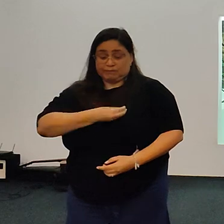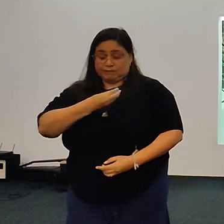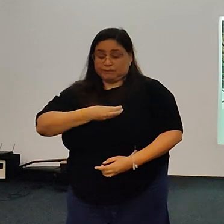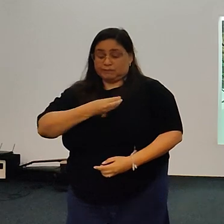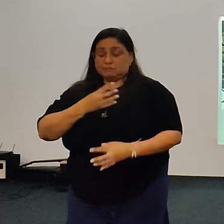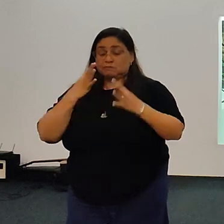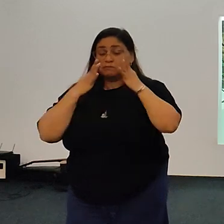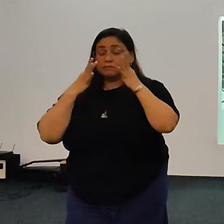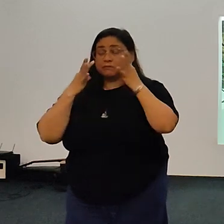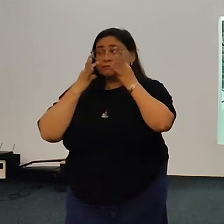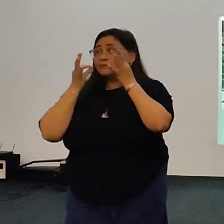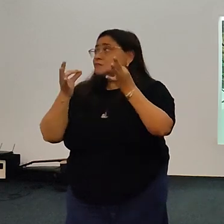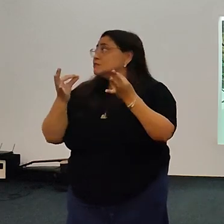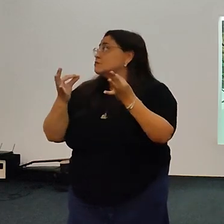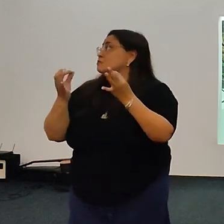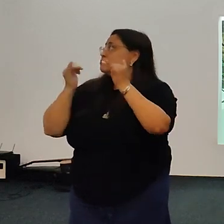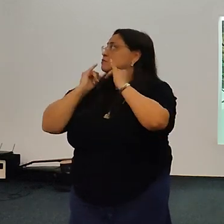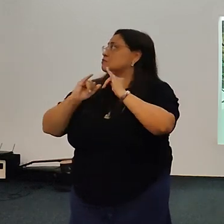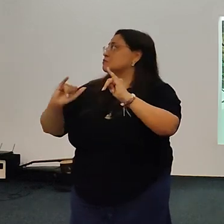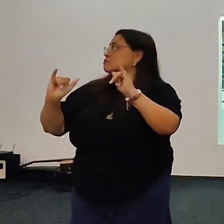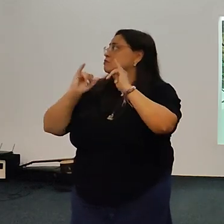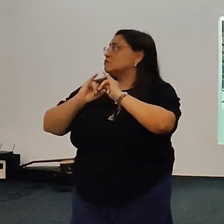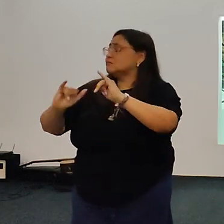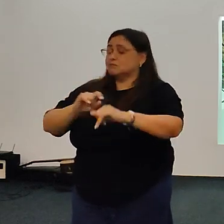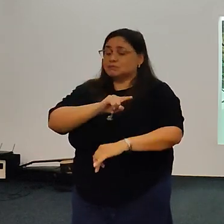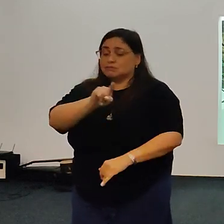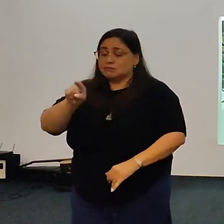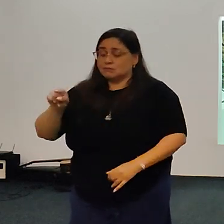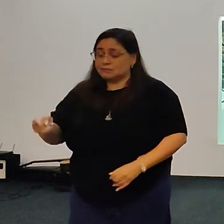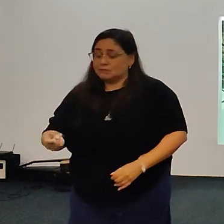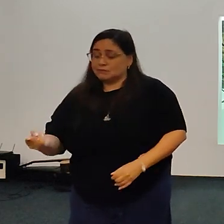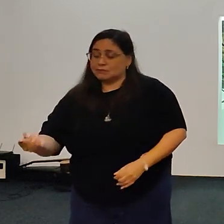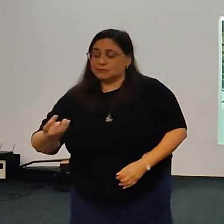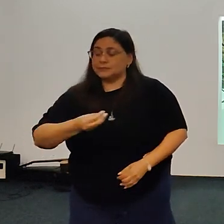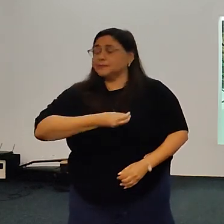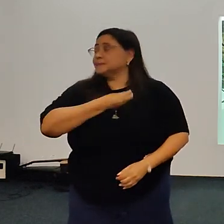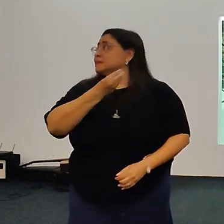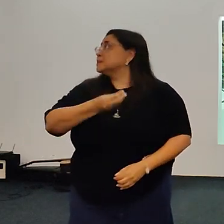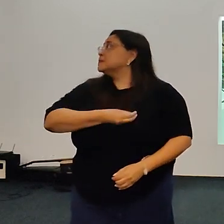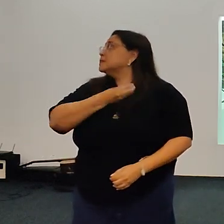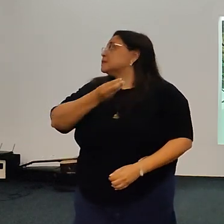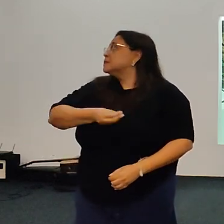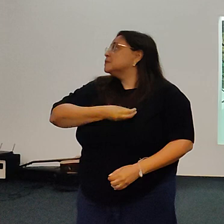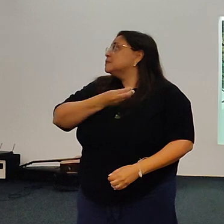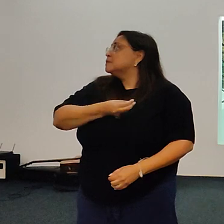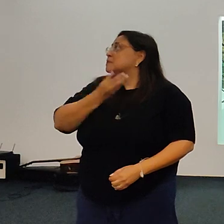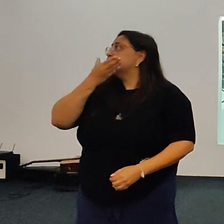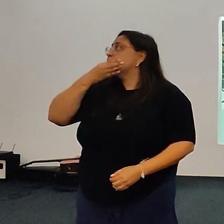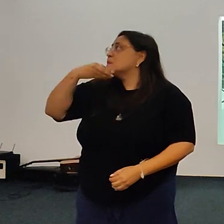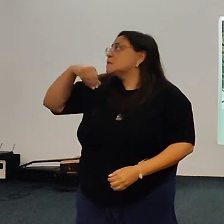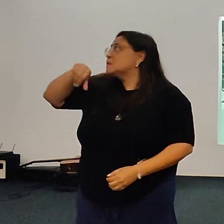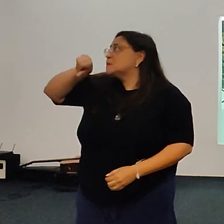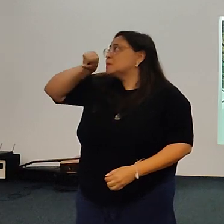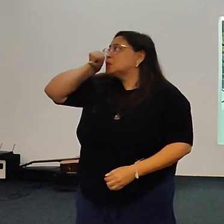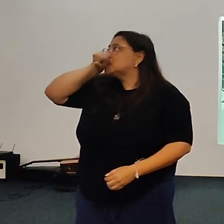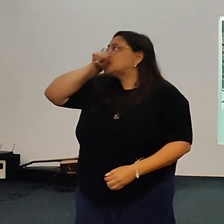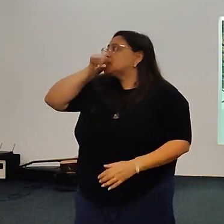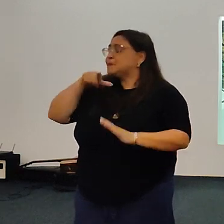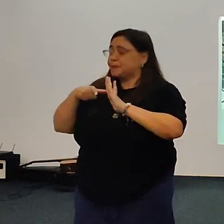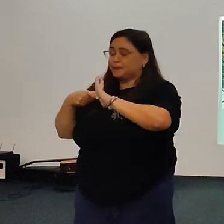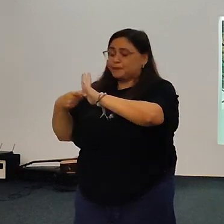dela testemunhamos, e proclamamos a vocês a vida eterna, que estava com o Pai e nos foi